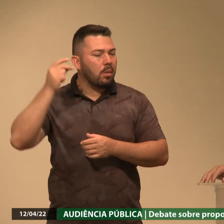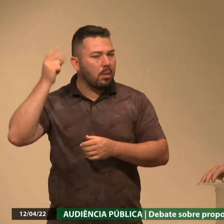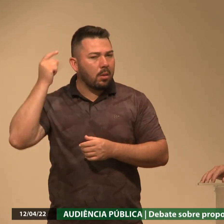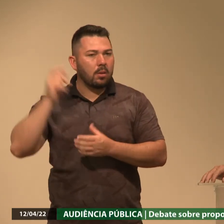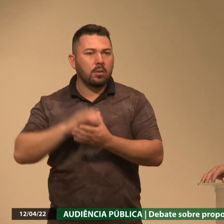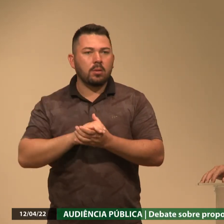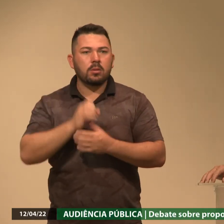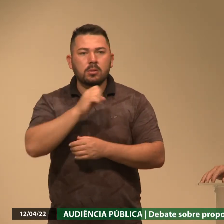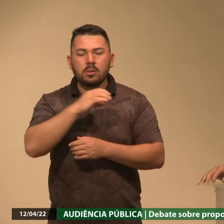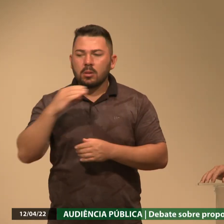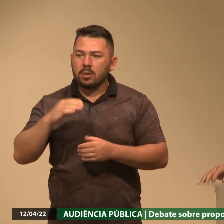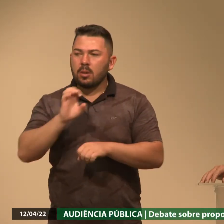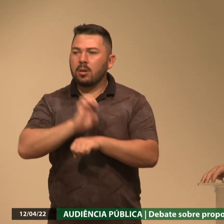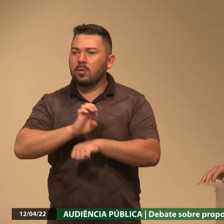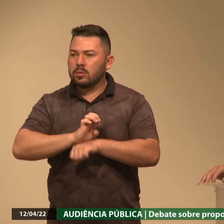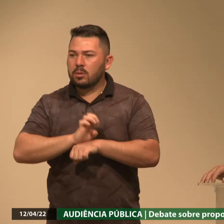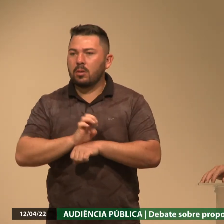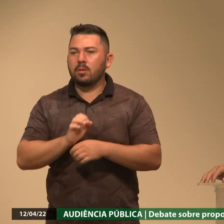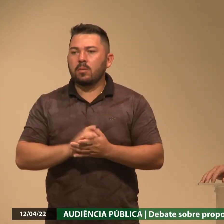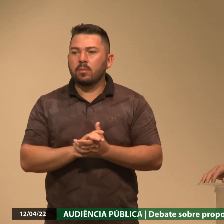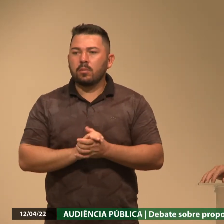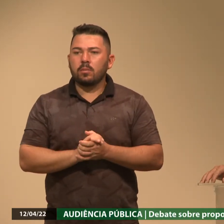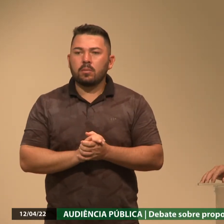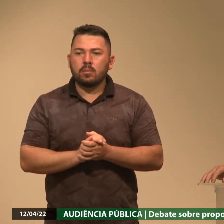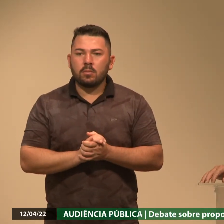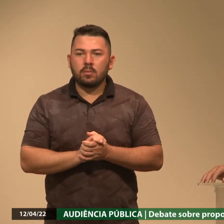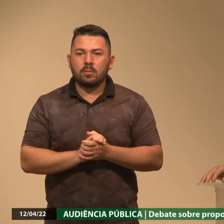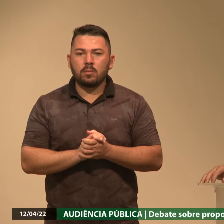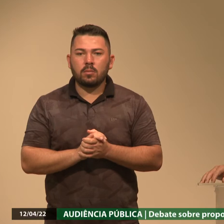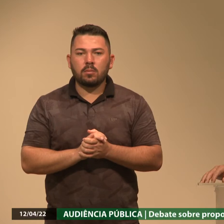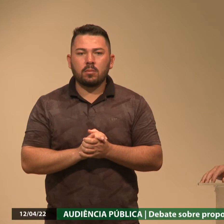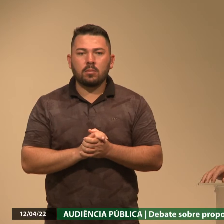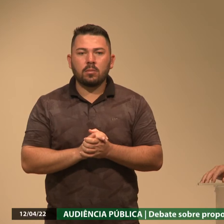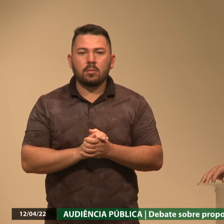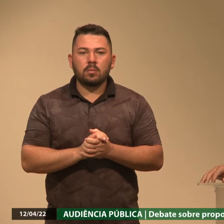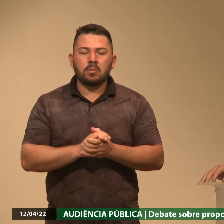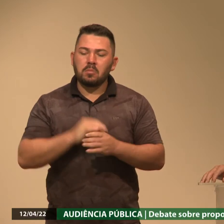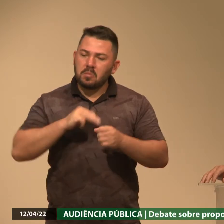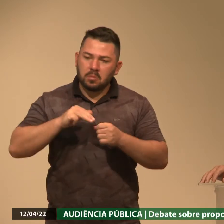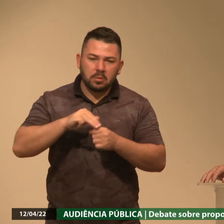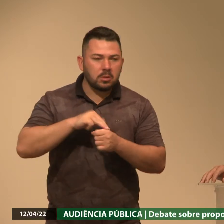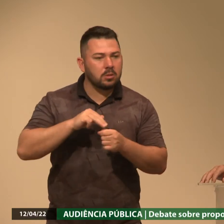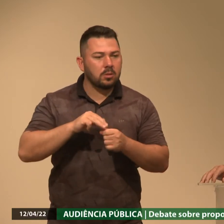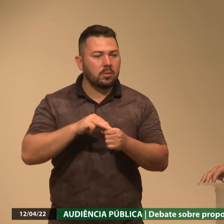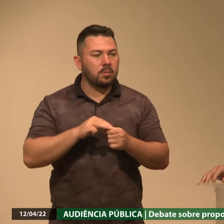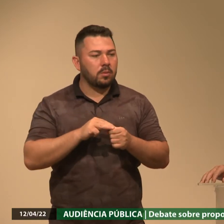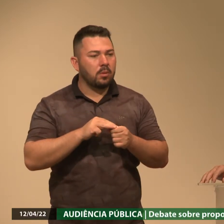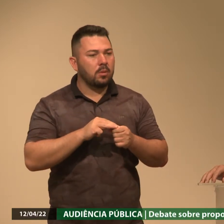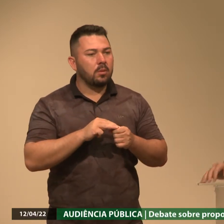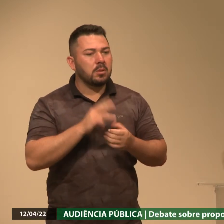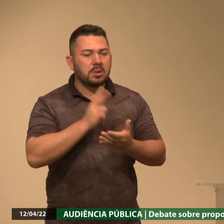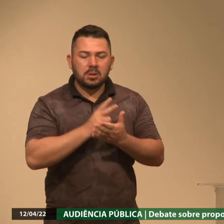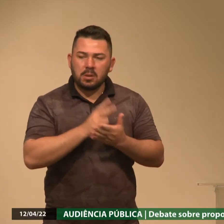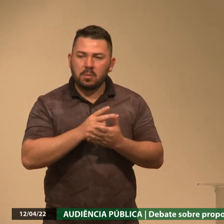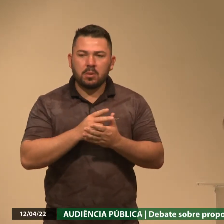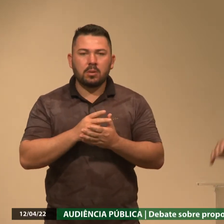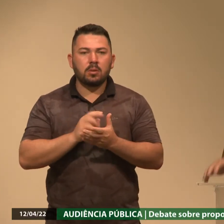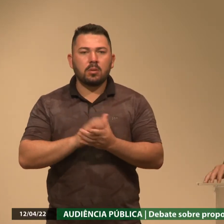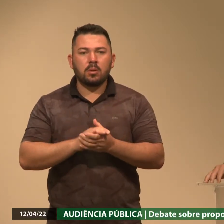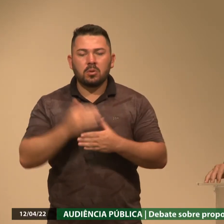nosso estado nosso país né iremos de volta a visitar os município e assim emprestar